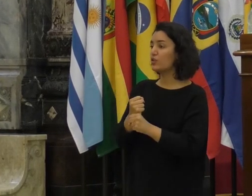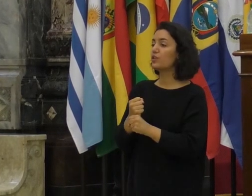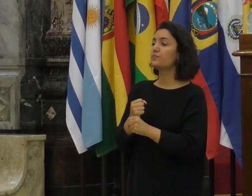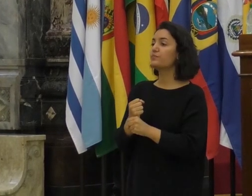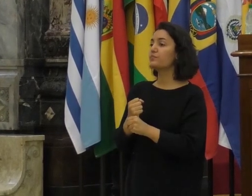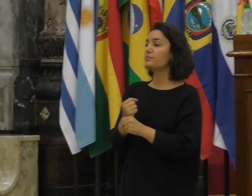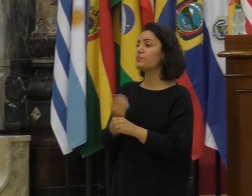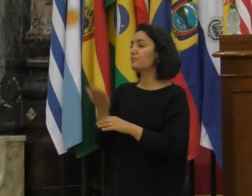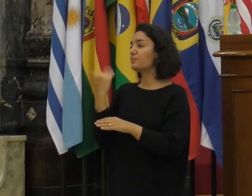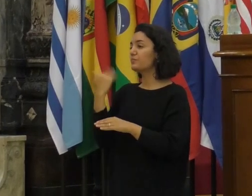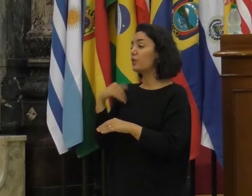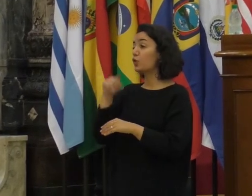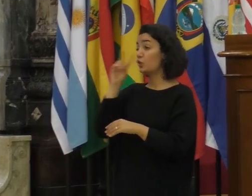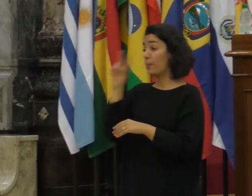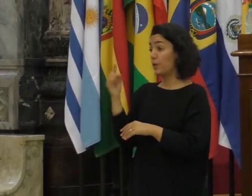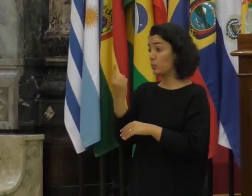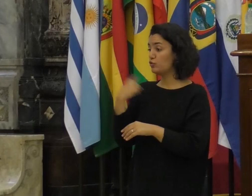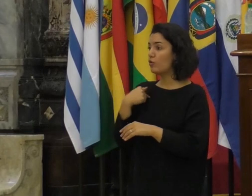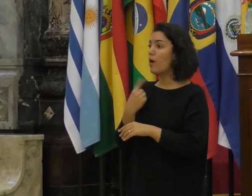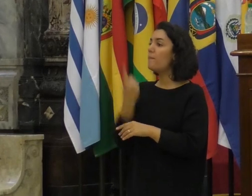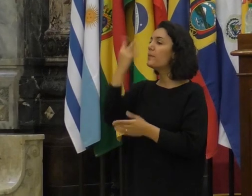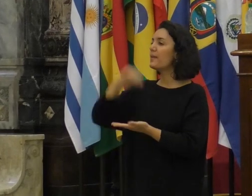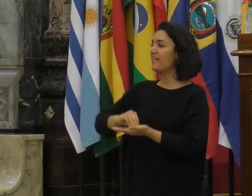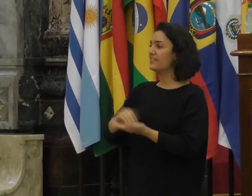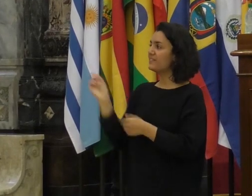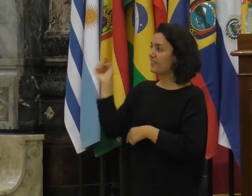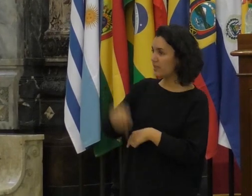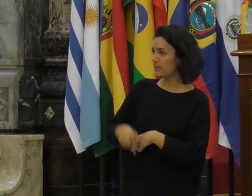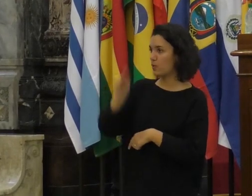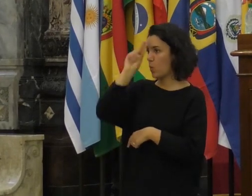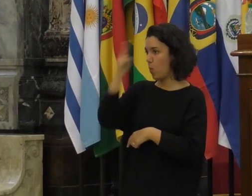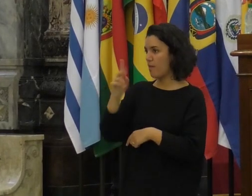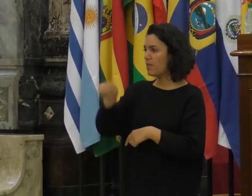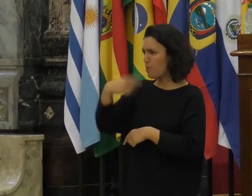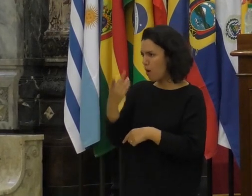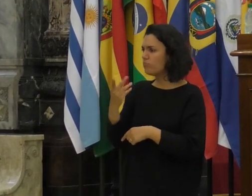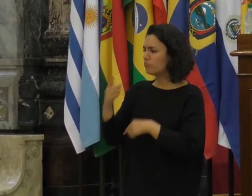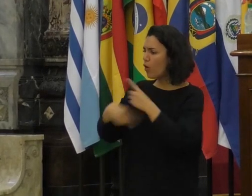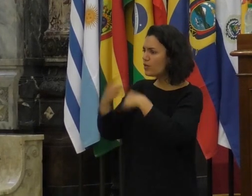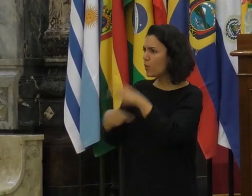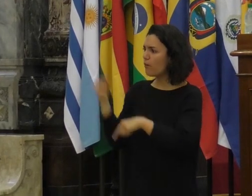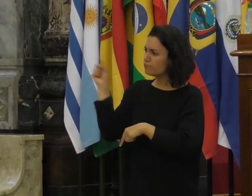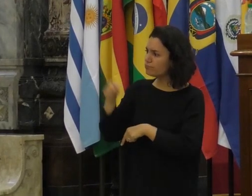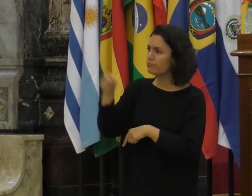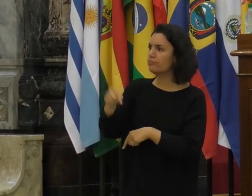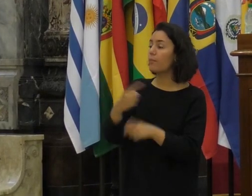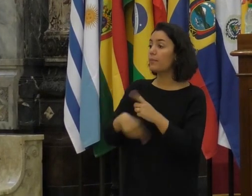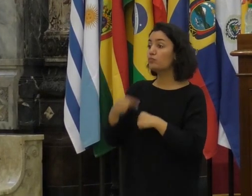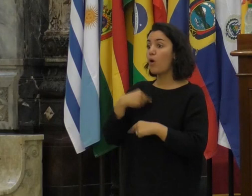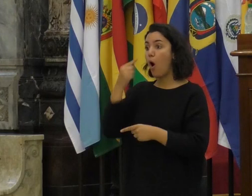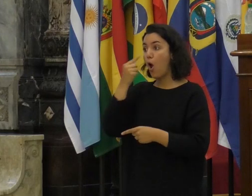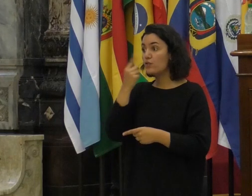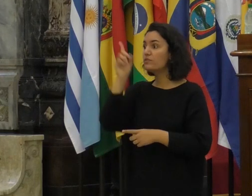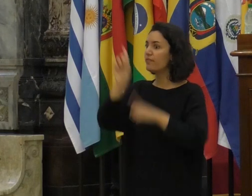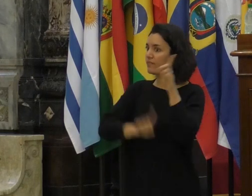17 años, 2001, vine por primera vez a Uruguay, después de muchas veces, y me familiaricé con esta facultad, con